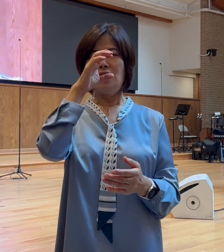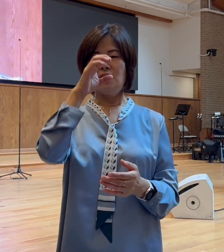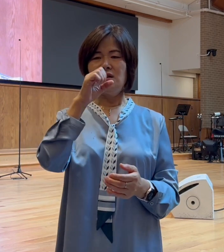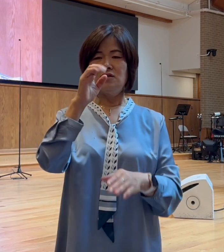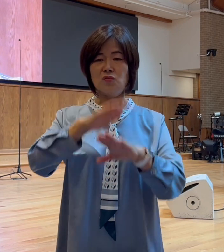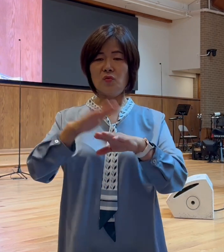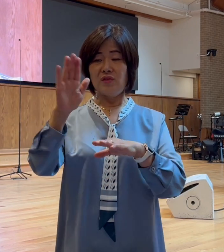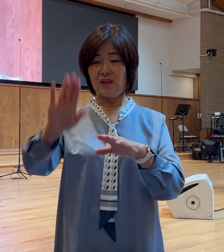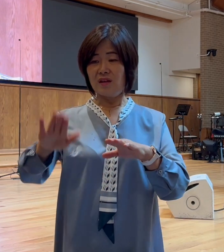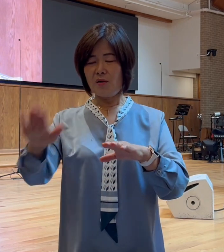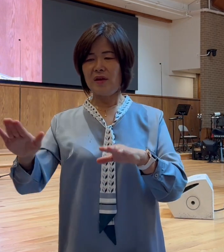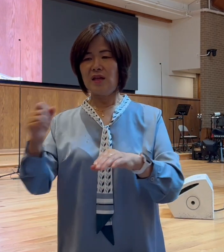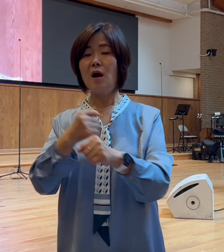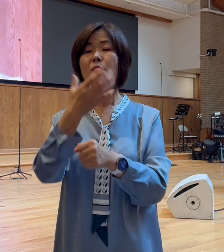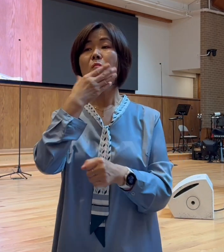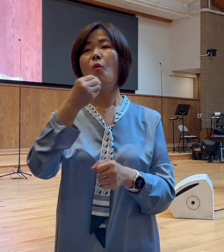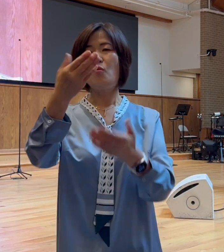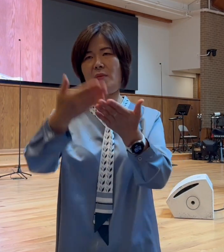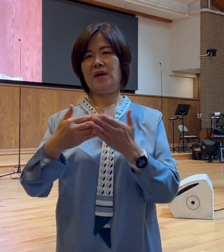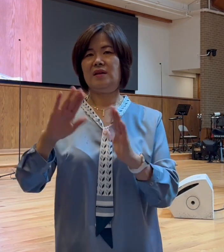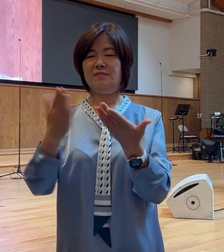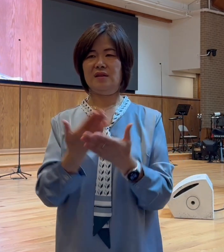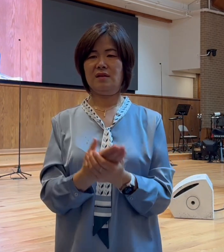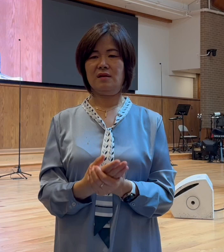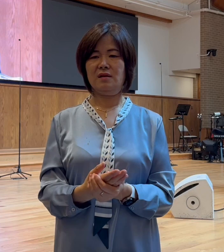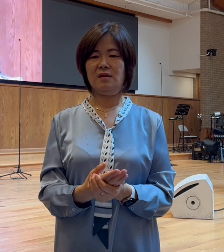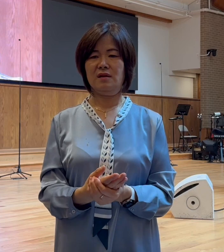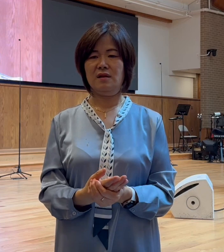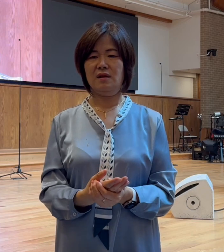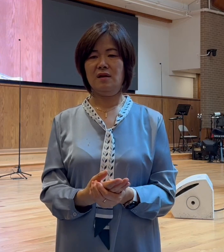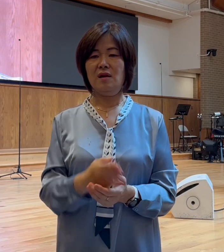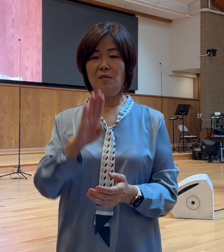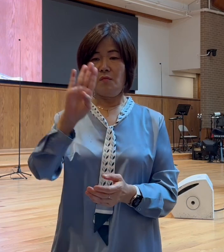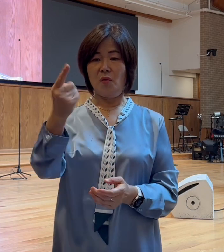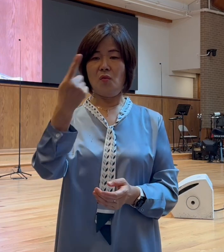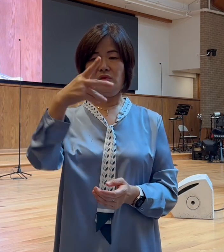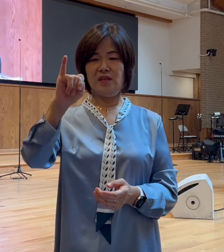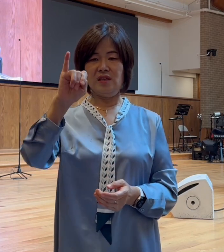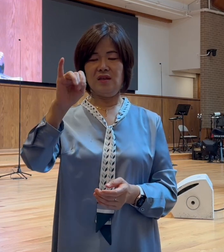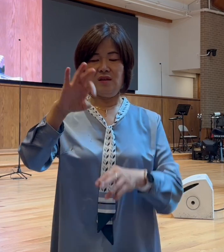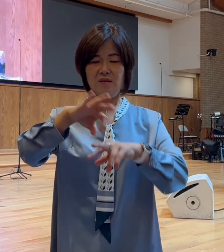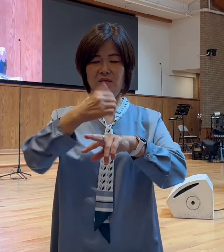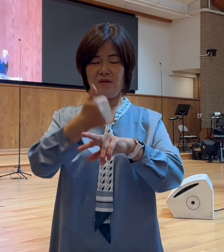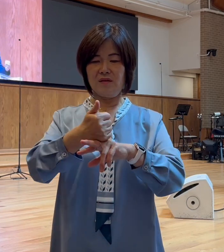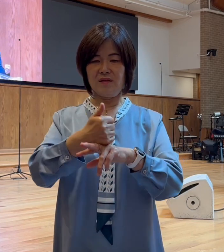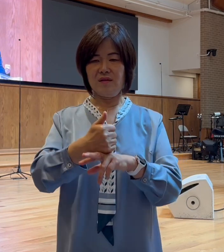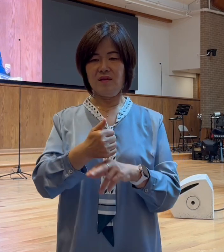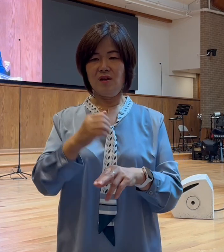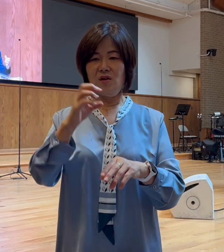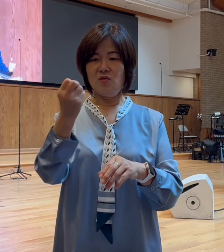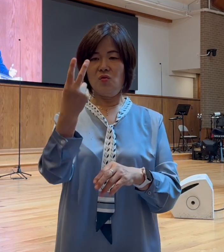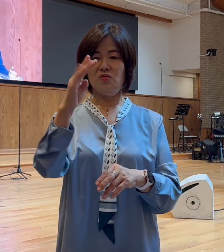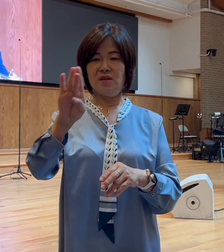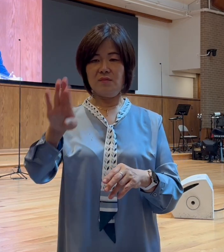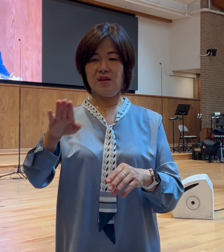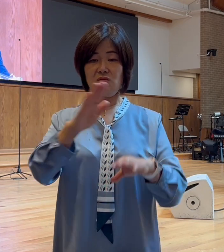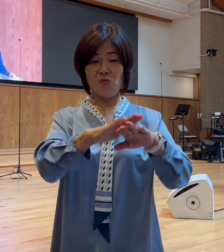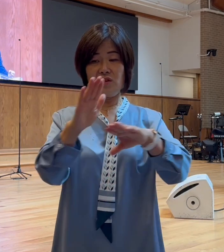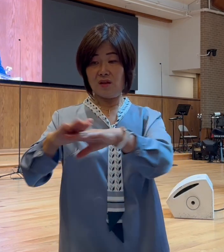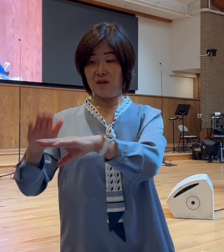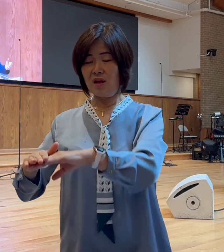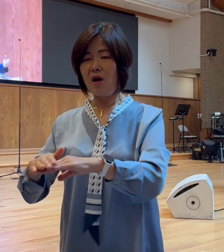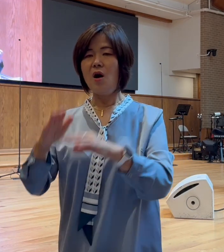대는 것마다 복을 받습니다. 그러니까 이제 보디발이 요셉이 손을 대는 것마다 복을 받는 걸